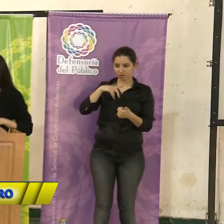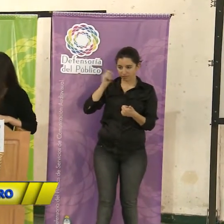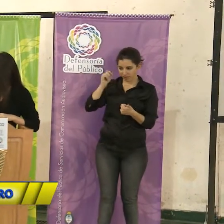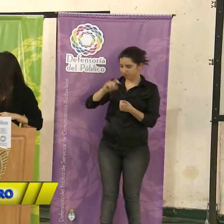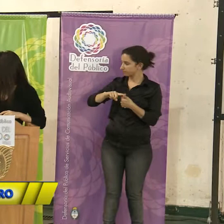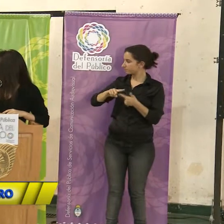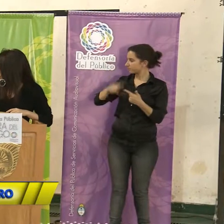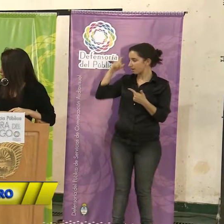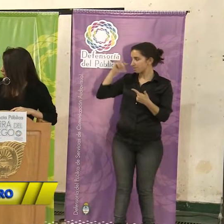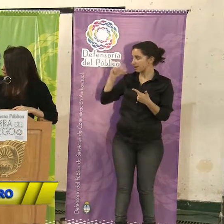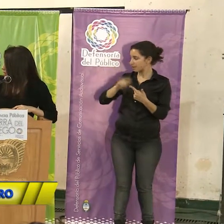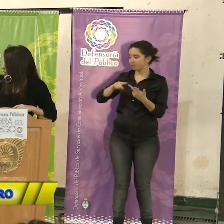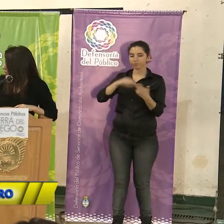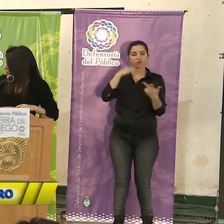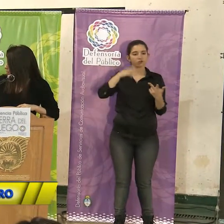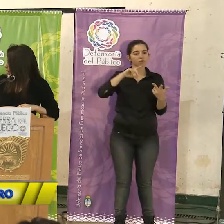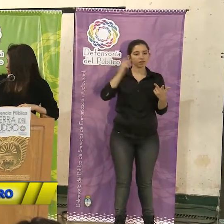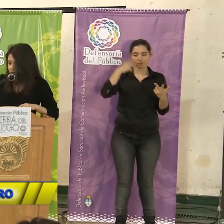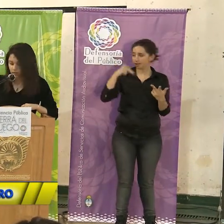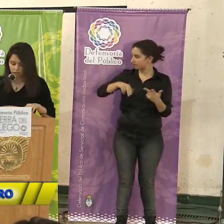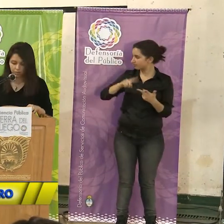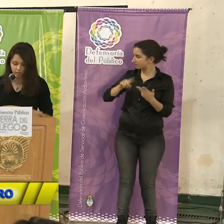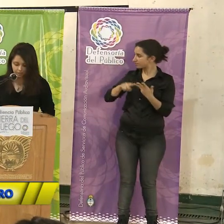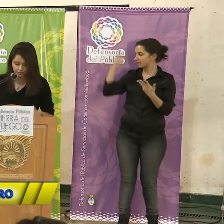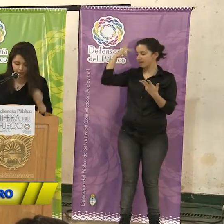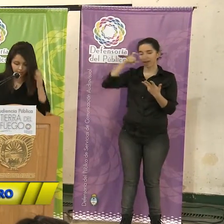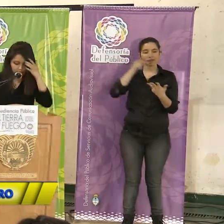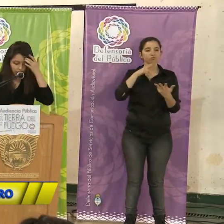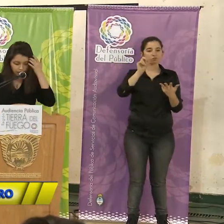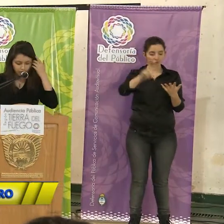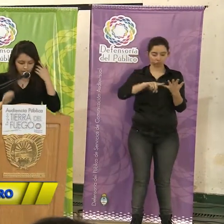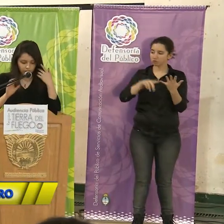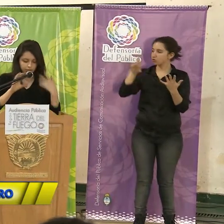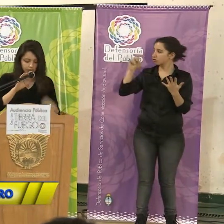Guzmán, Jonathan Morilla, Héctor Dávila y Rocío Ledesma.